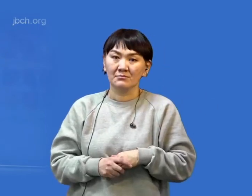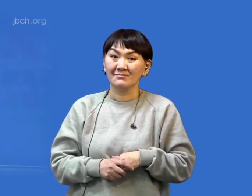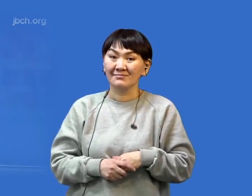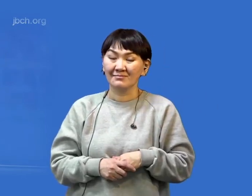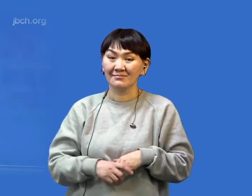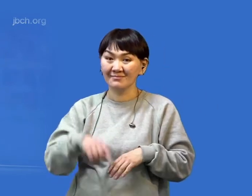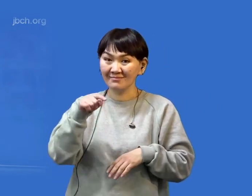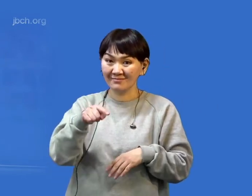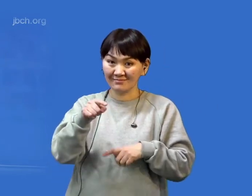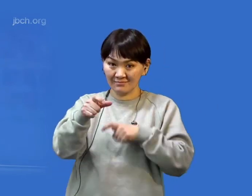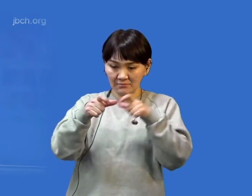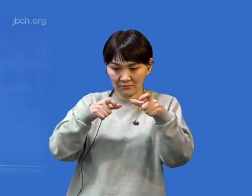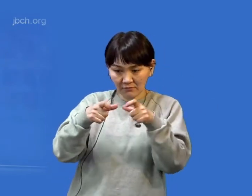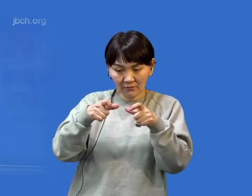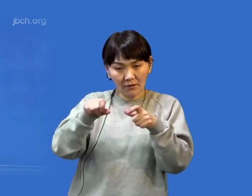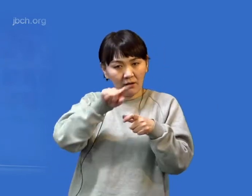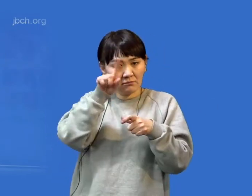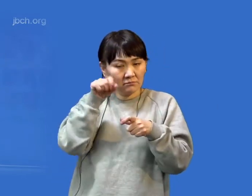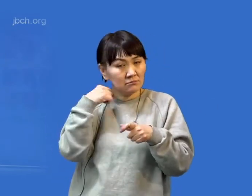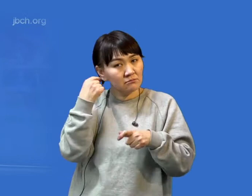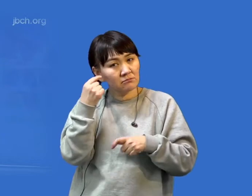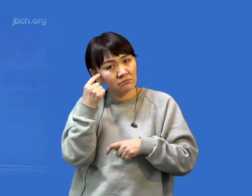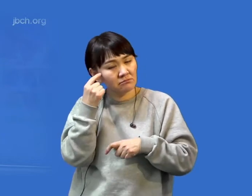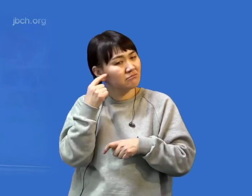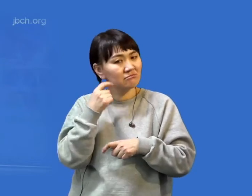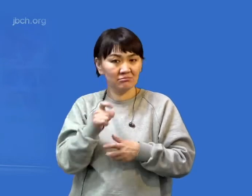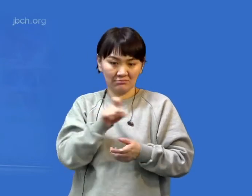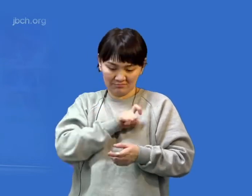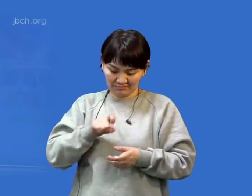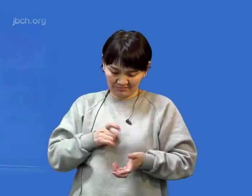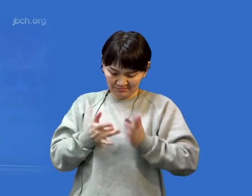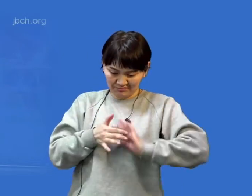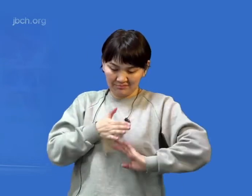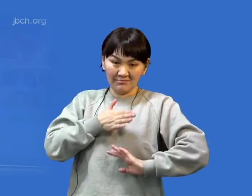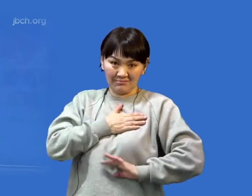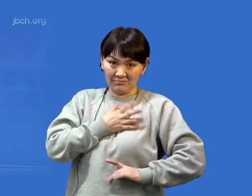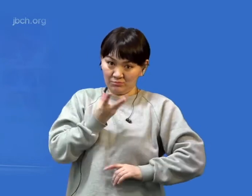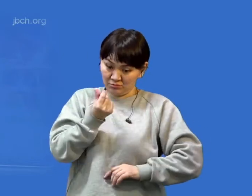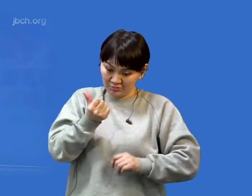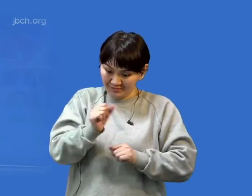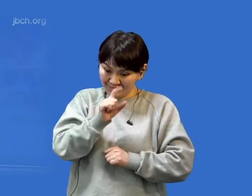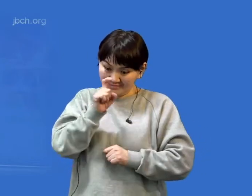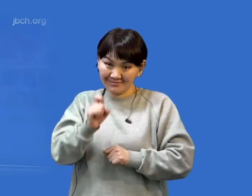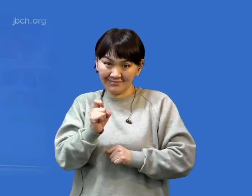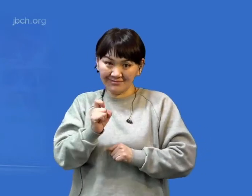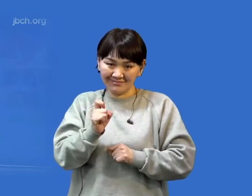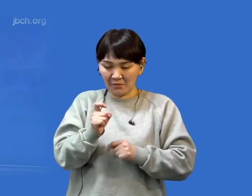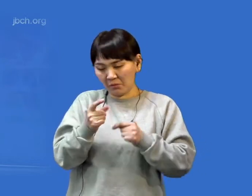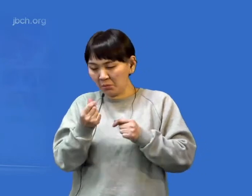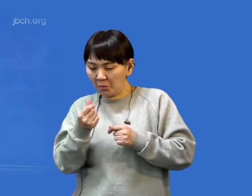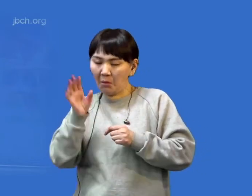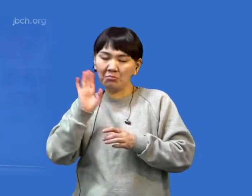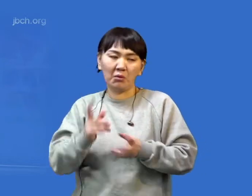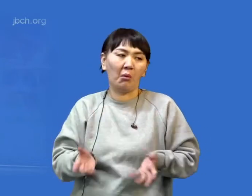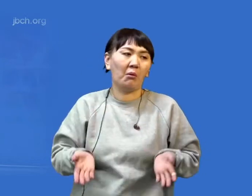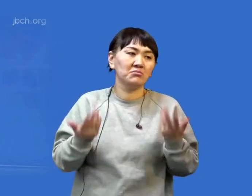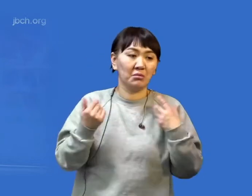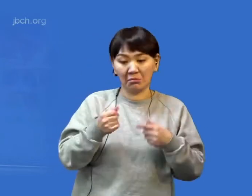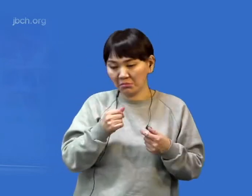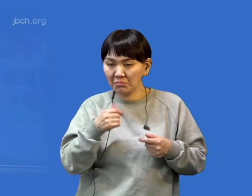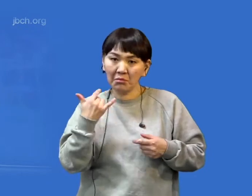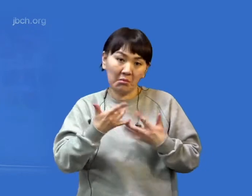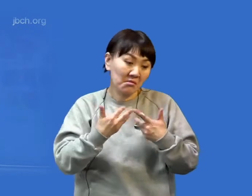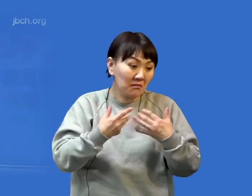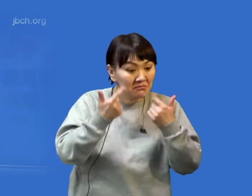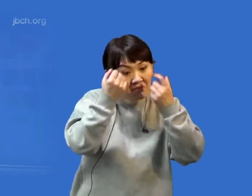энэ эдийн засгийн талаар бодоод үзэнгүүт энэ христчүн энэ эд хөрөнгөний талаар бол их хөнгөн хумгаа бодох юм. Мөн чи